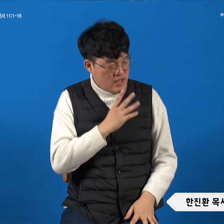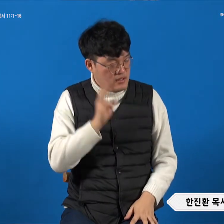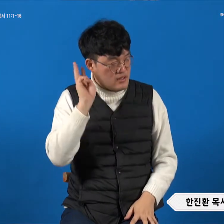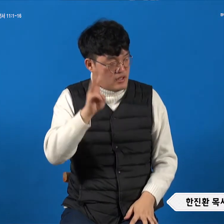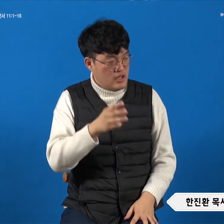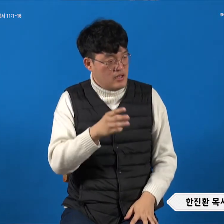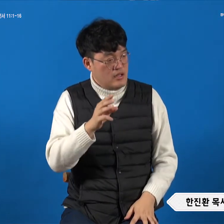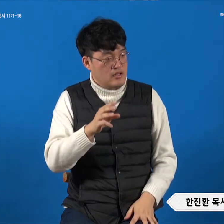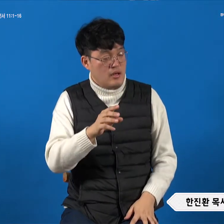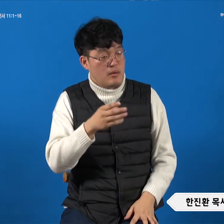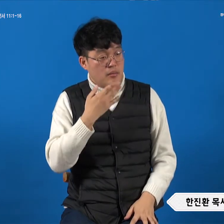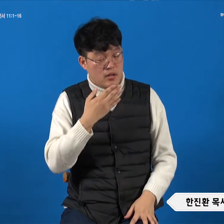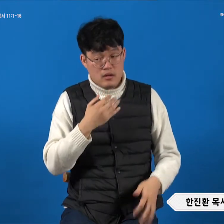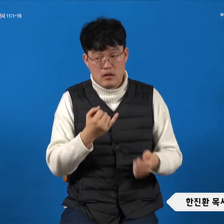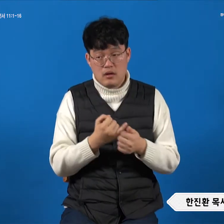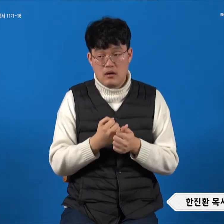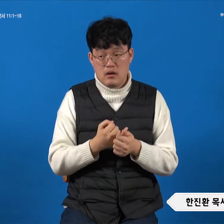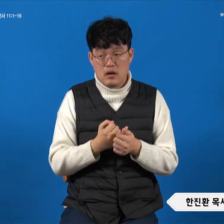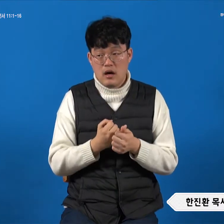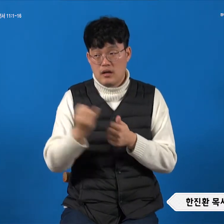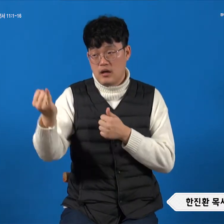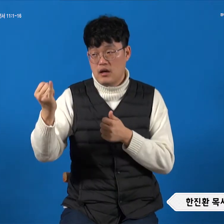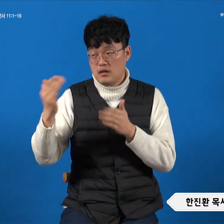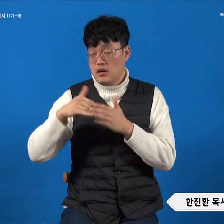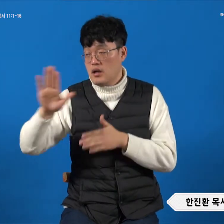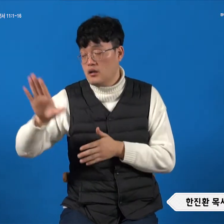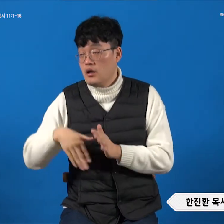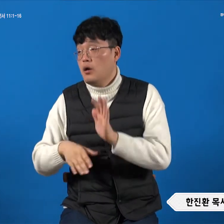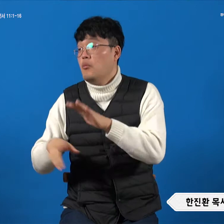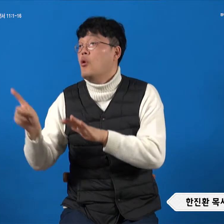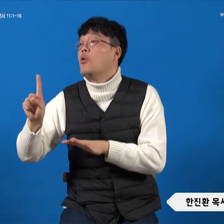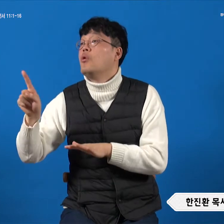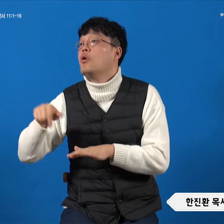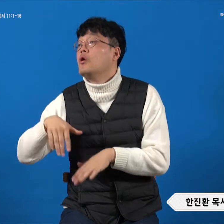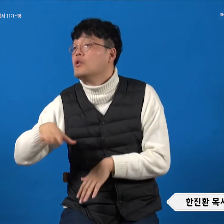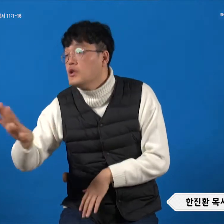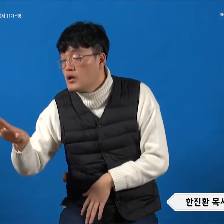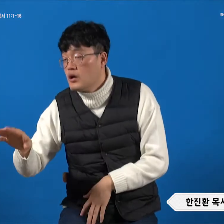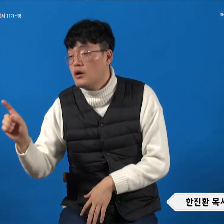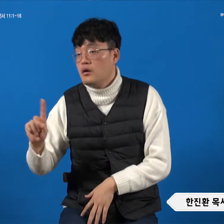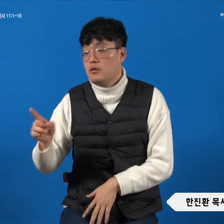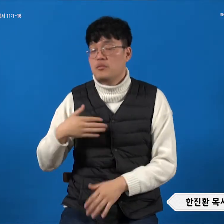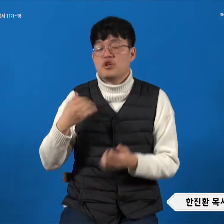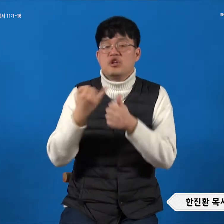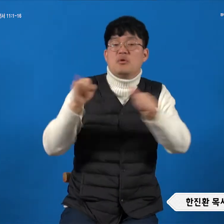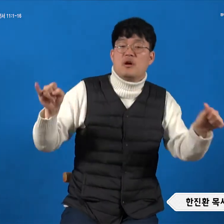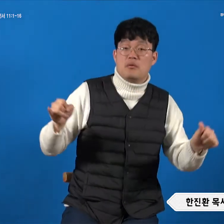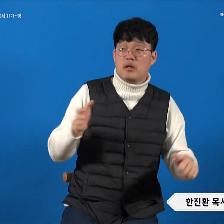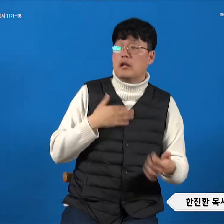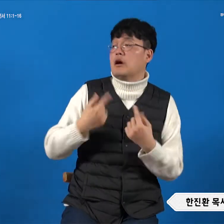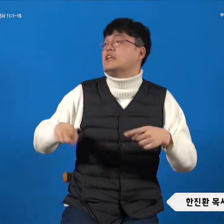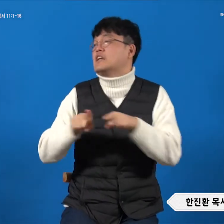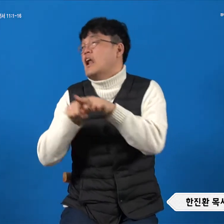외출할 때에 여보 어디가 하면 이용감입니다. 나도 같이 갈래 하면